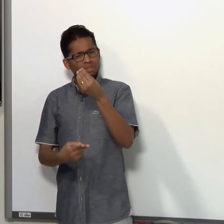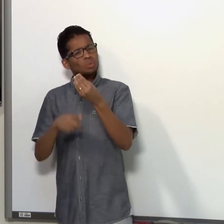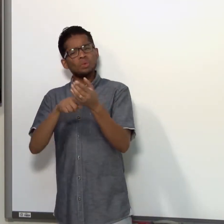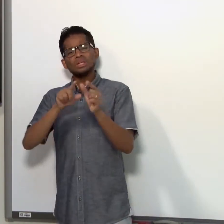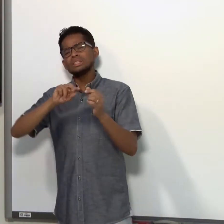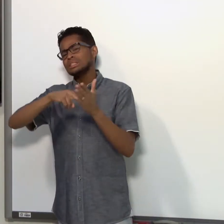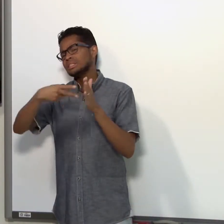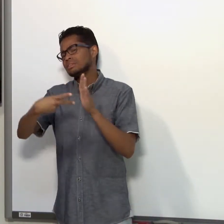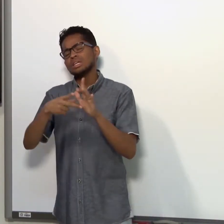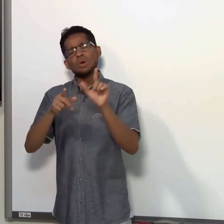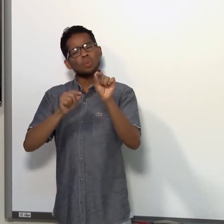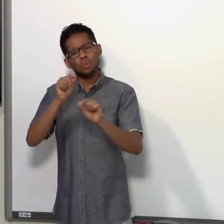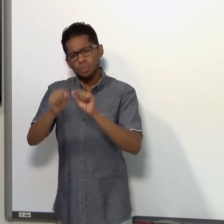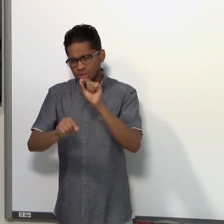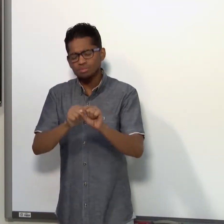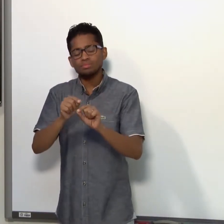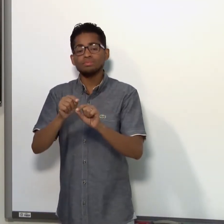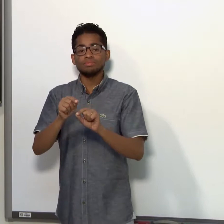O que significa bilinguismo?